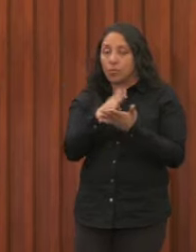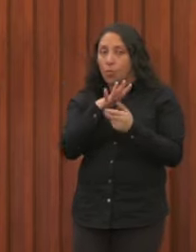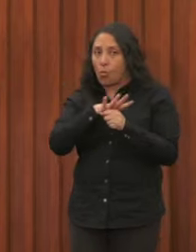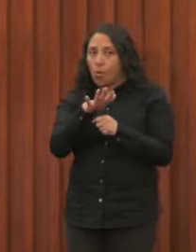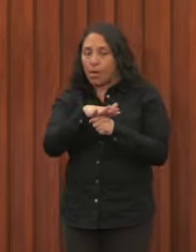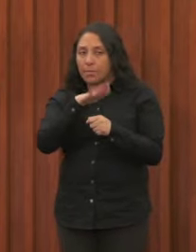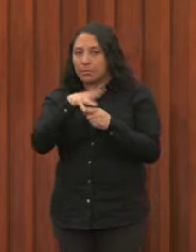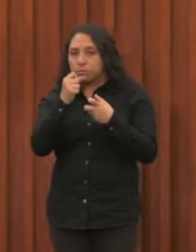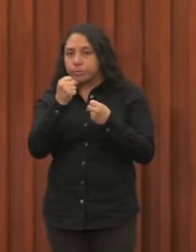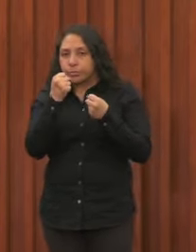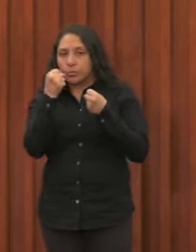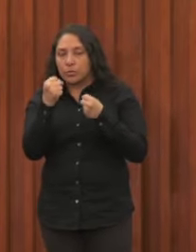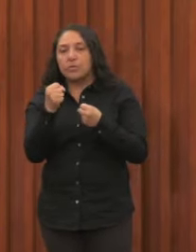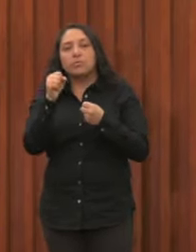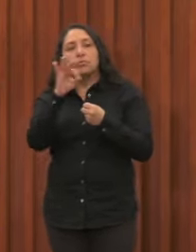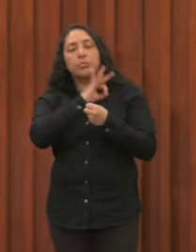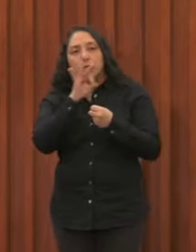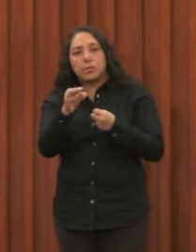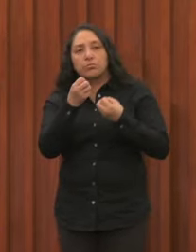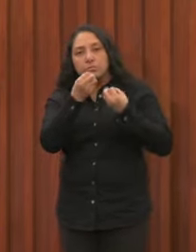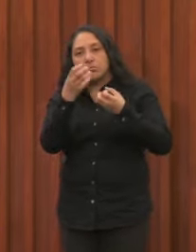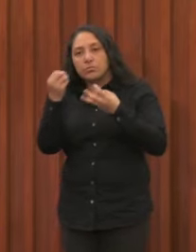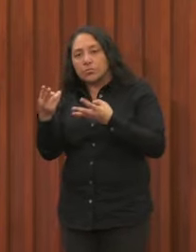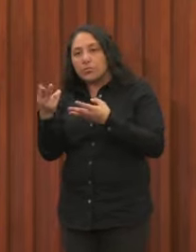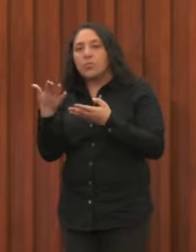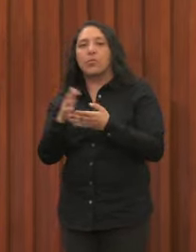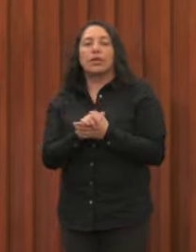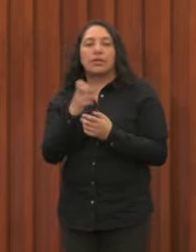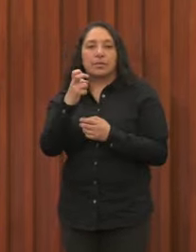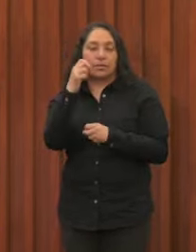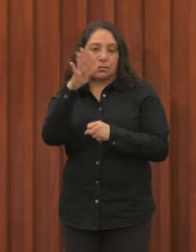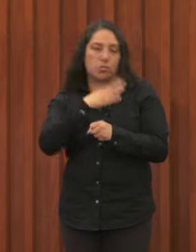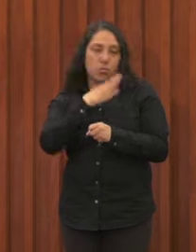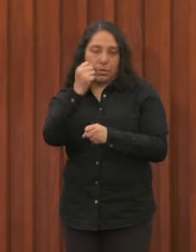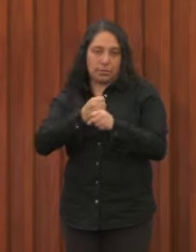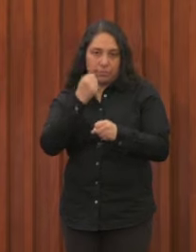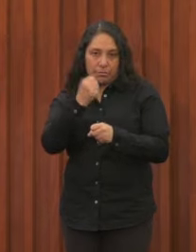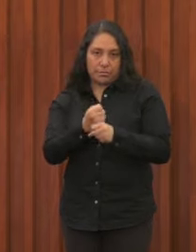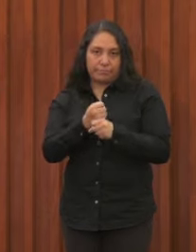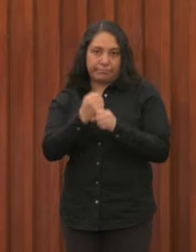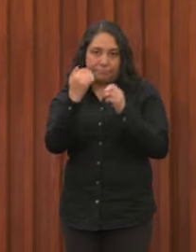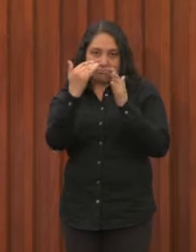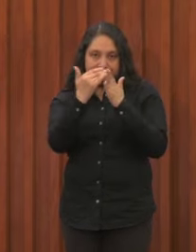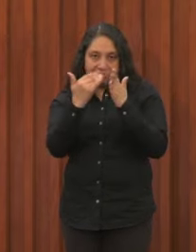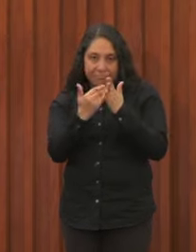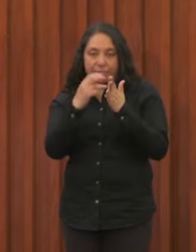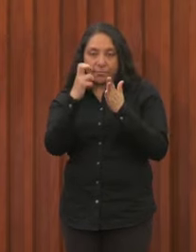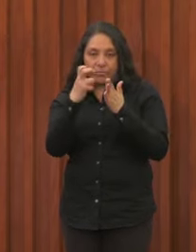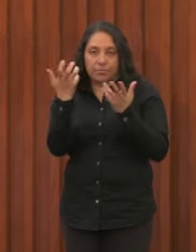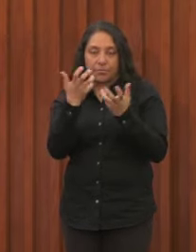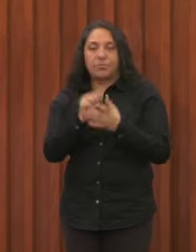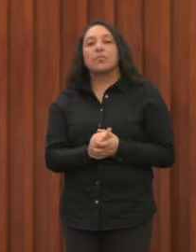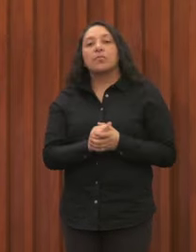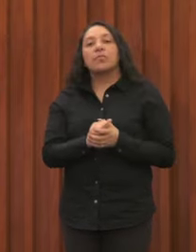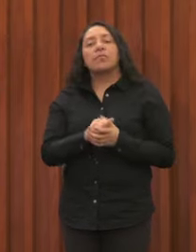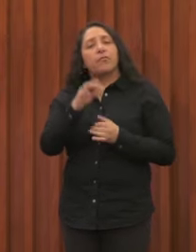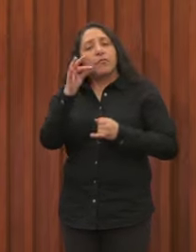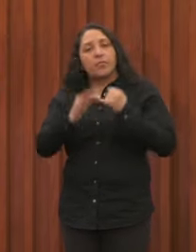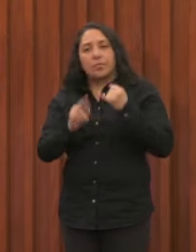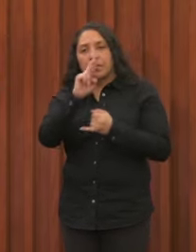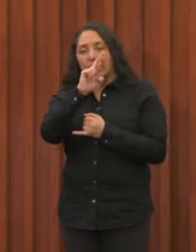poder aportar a un banco de buenas prácticas exactamente lo que se está haciendo. Y bueno, finalmente renace. Ya lo decía